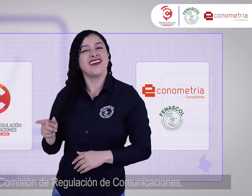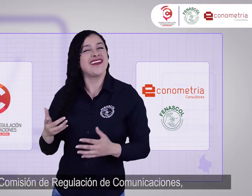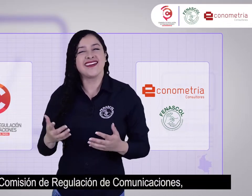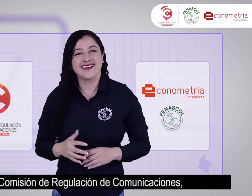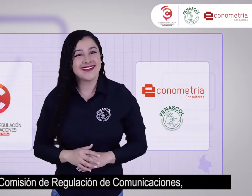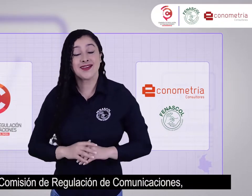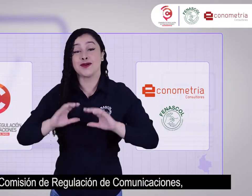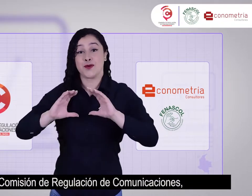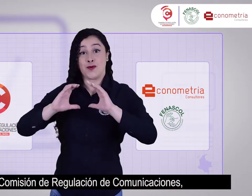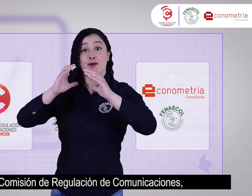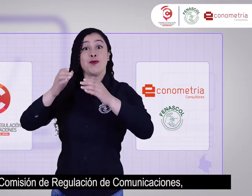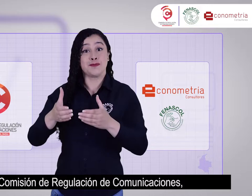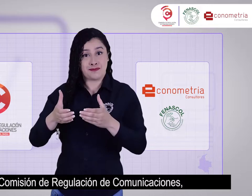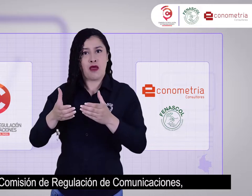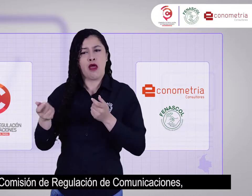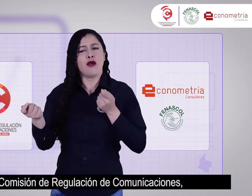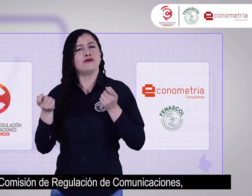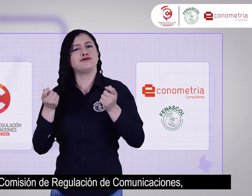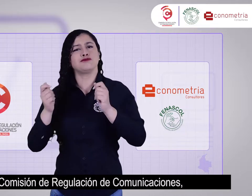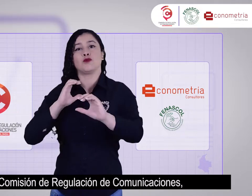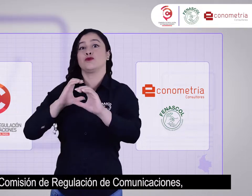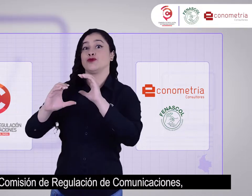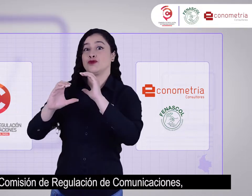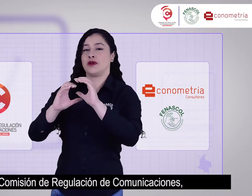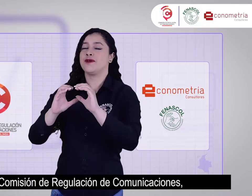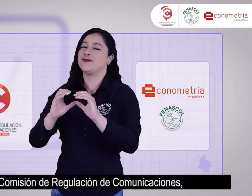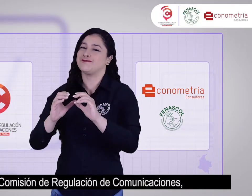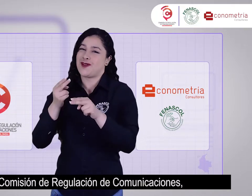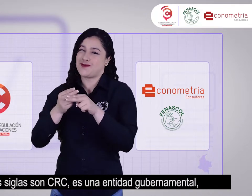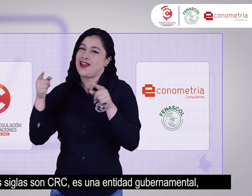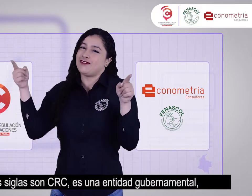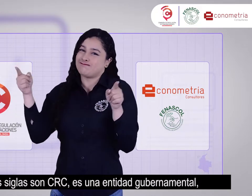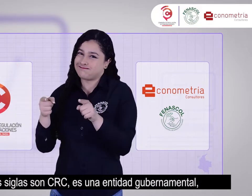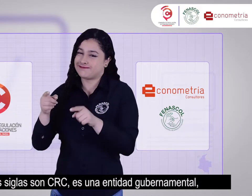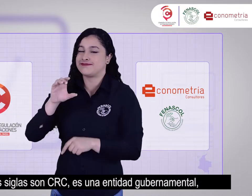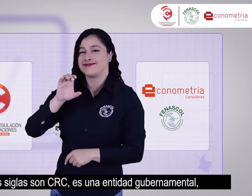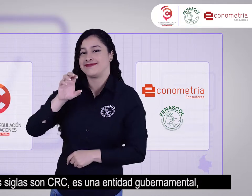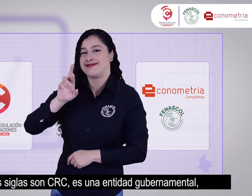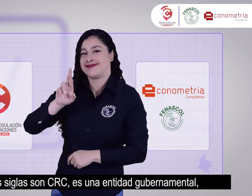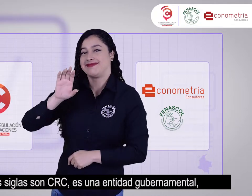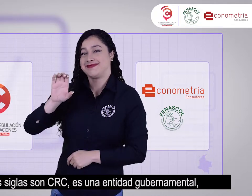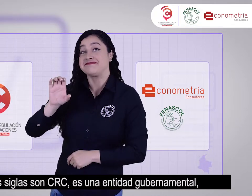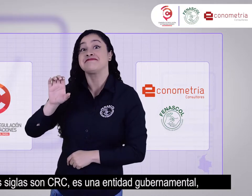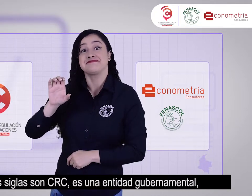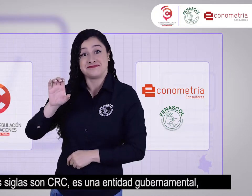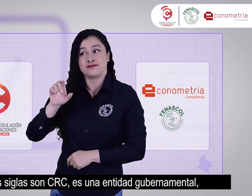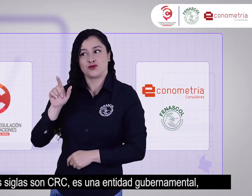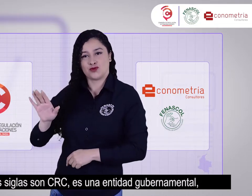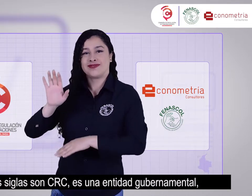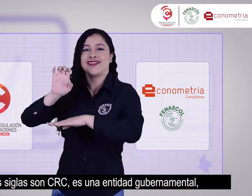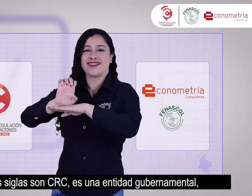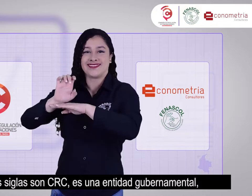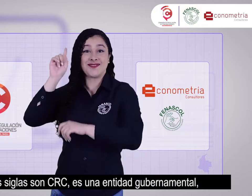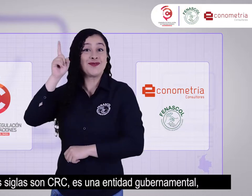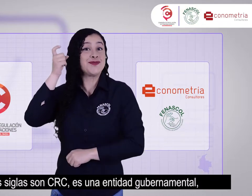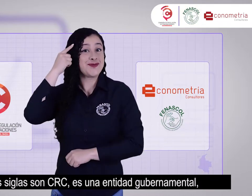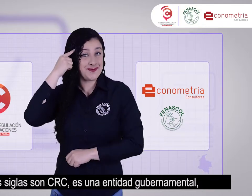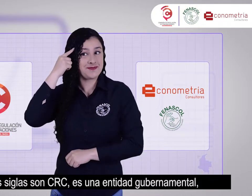La Comisión de Regulación de Comunicaciones, que sus siglas son CRC, es una entidad